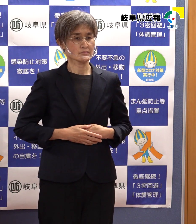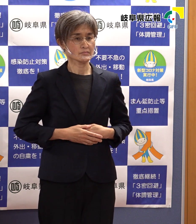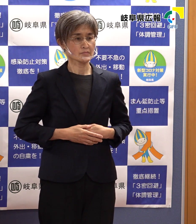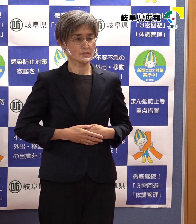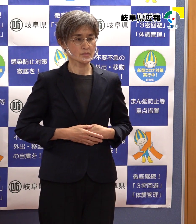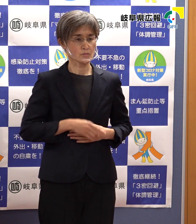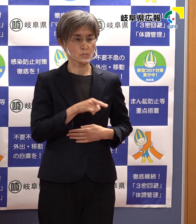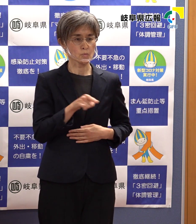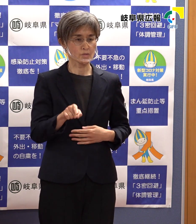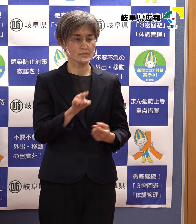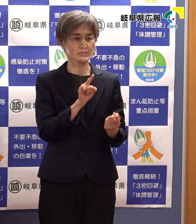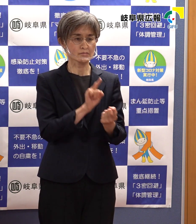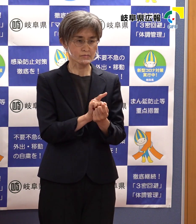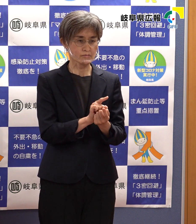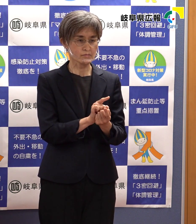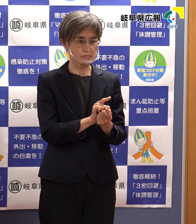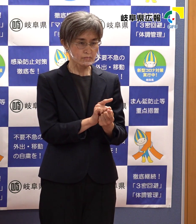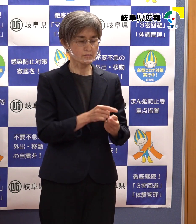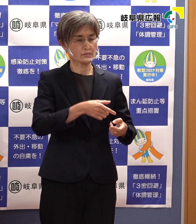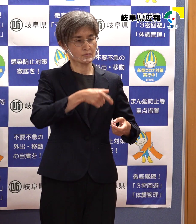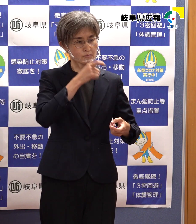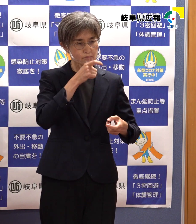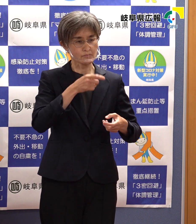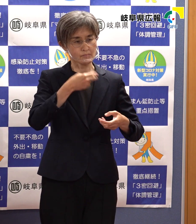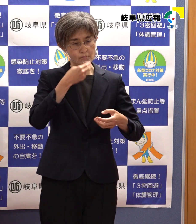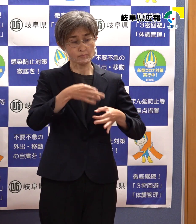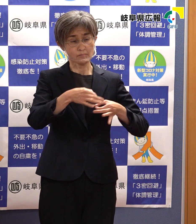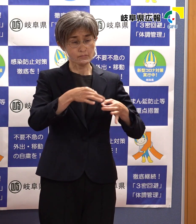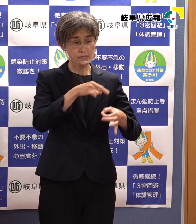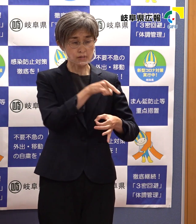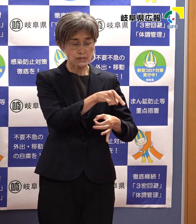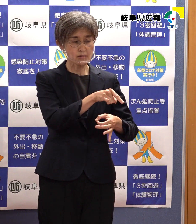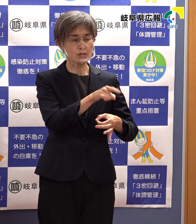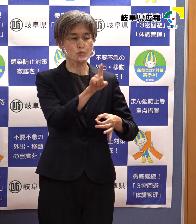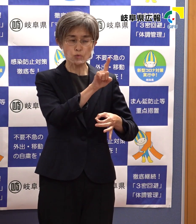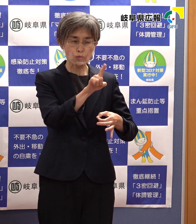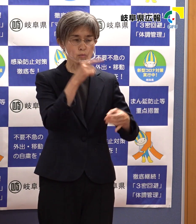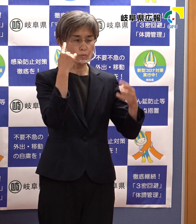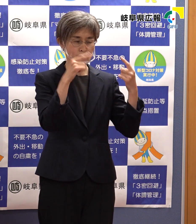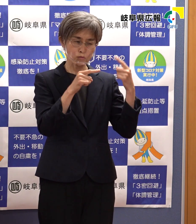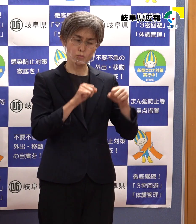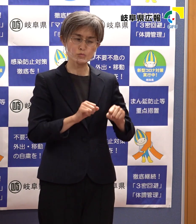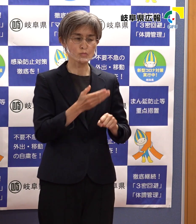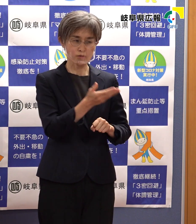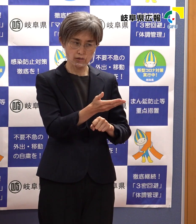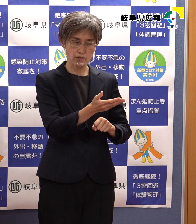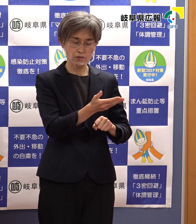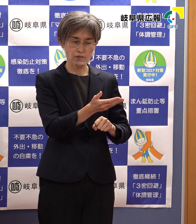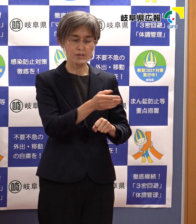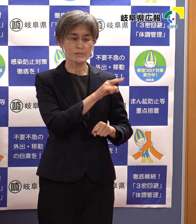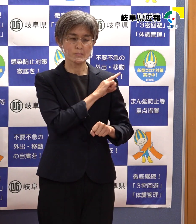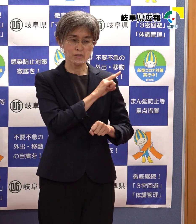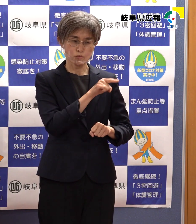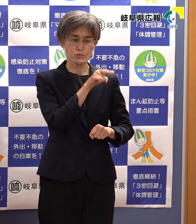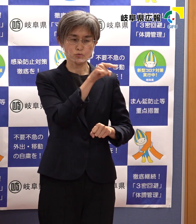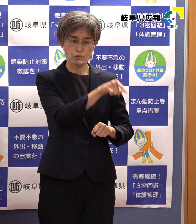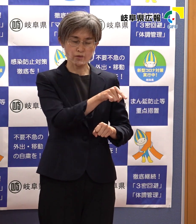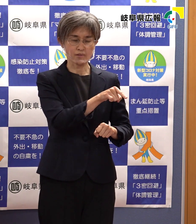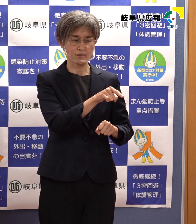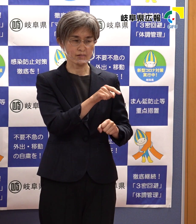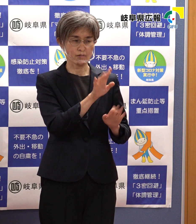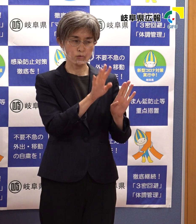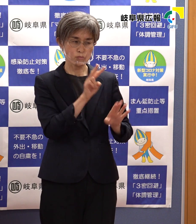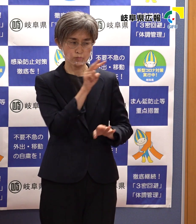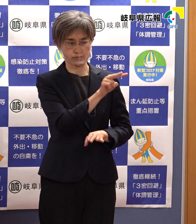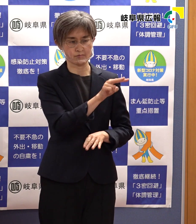どういうふうに飲食店の方でご理解をいただいて、どう対応していただけるかと というところはまず第一でありますので、まあ、そ